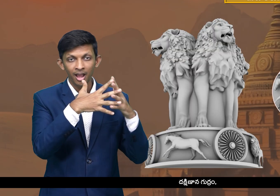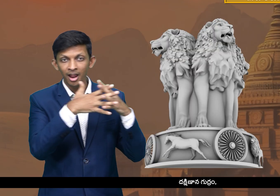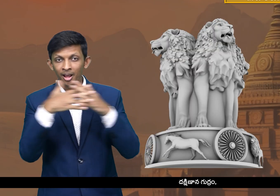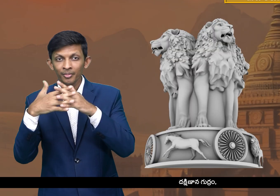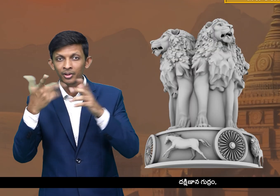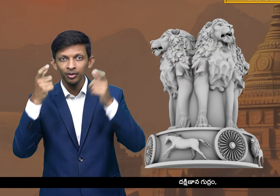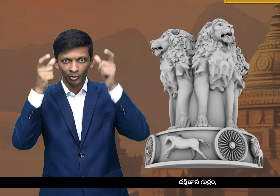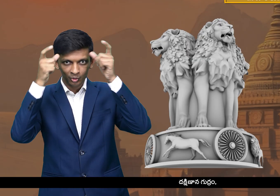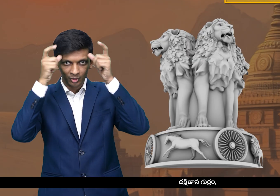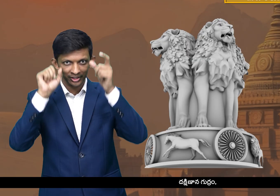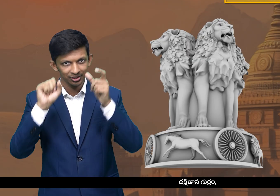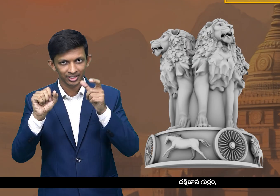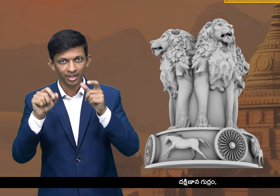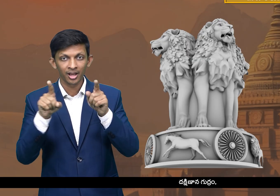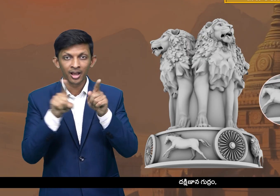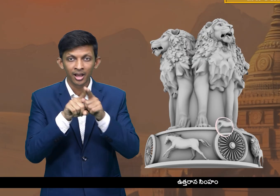దక్షిణాన గుర్రం,